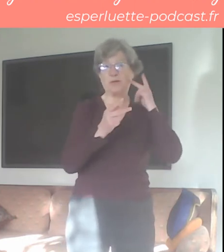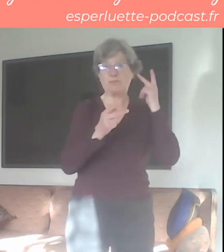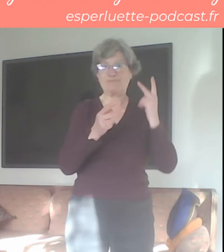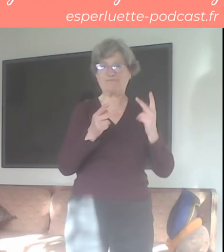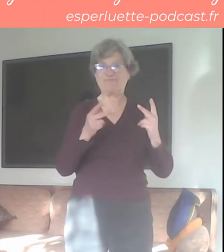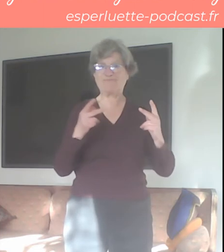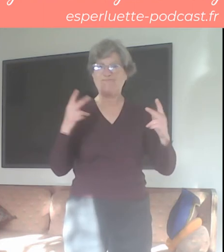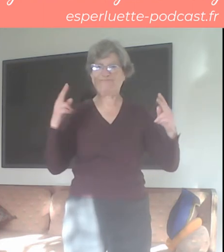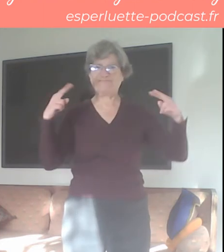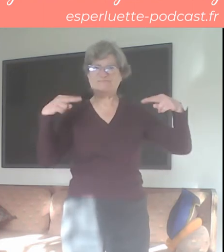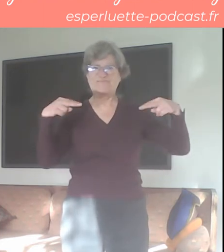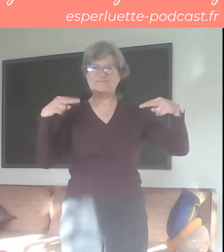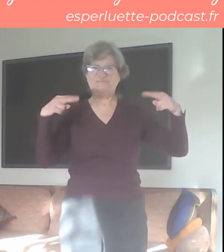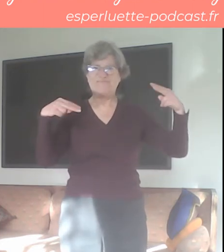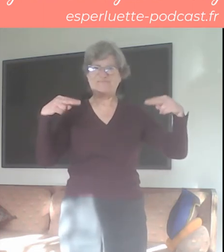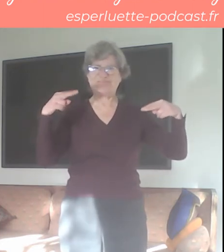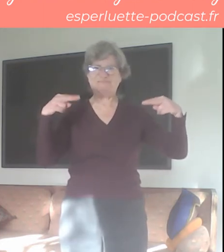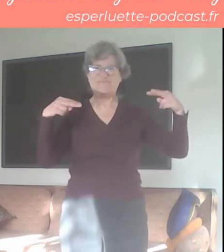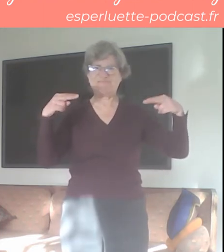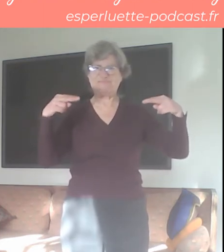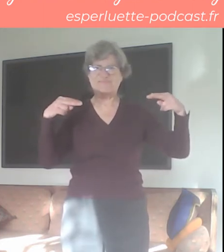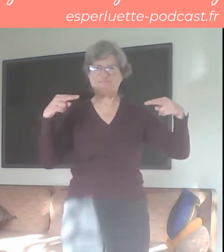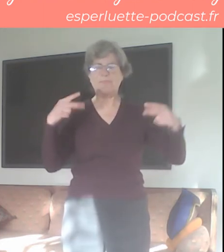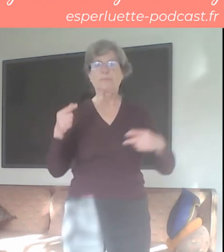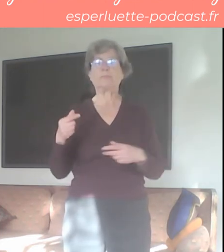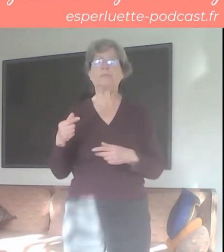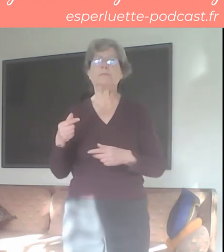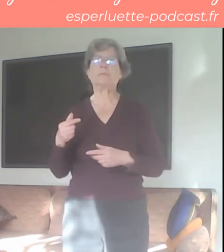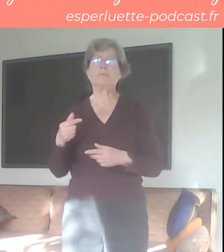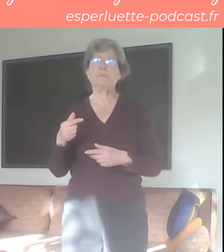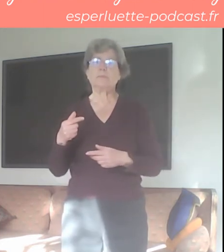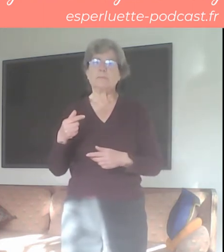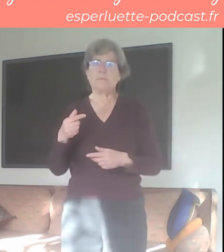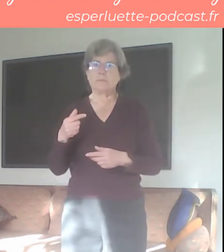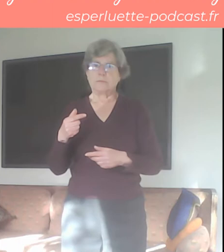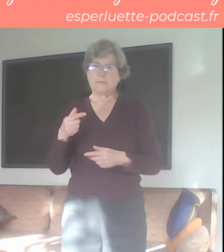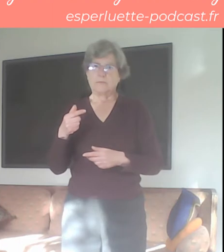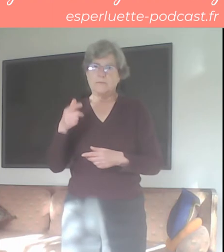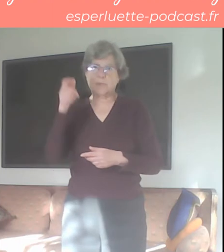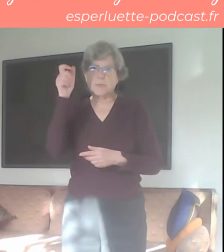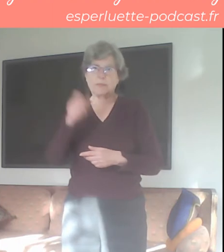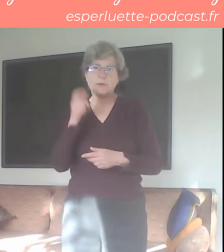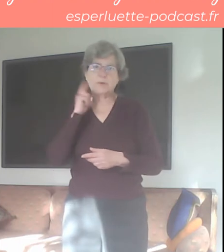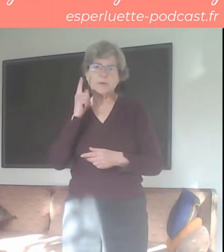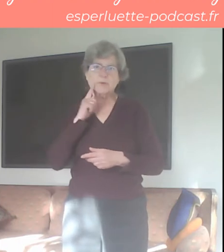compliqué d'avoir une communauté sourde solide, ce qui n'est pas très bon pour les enfants